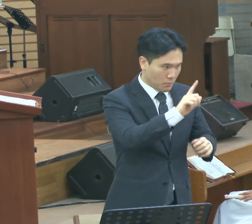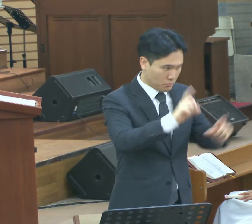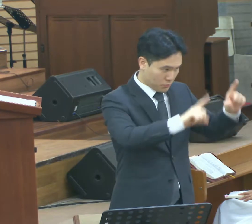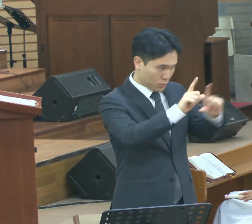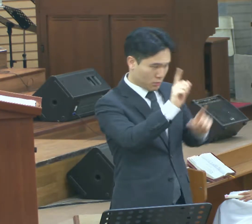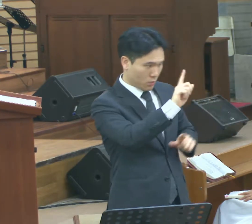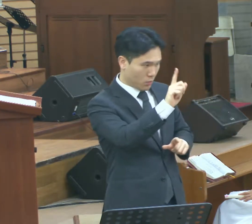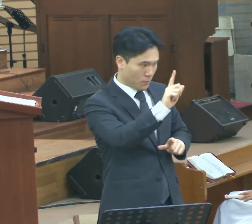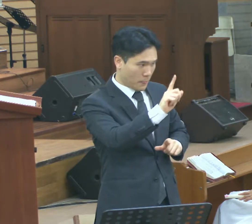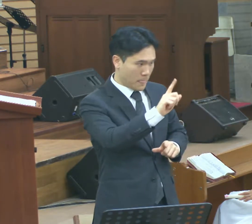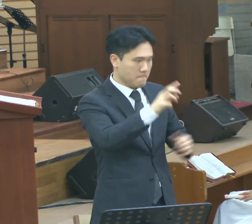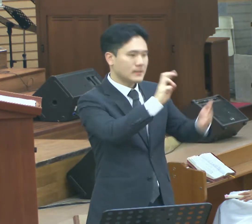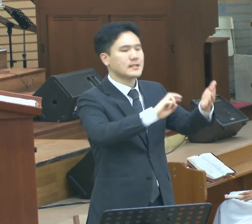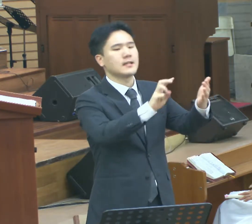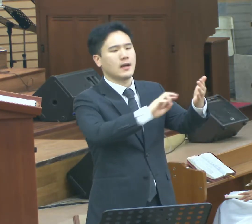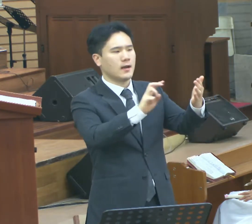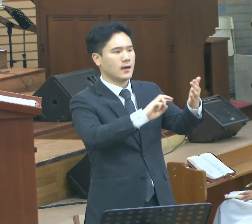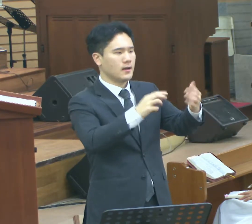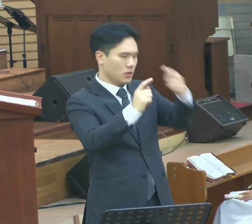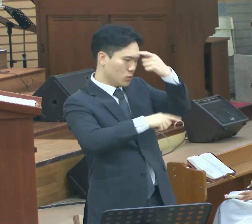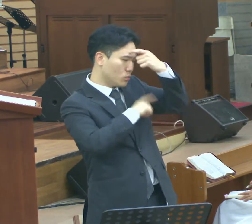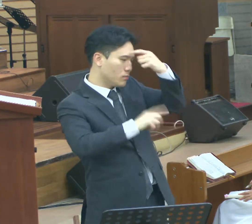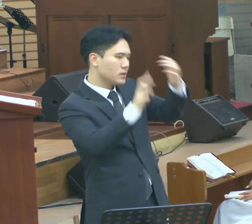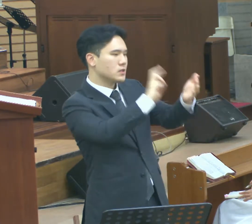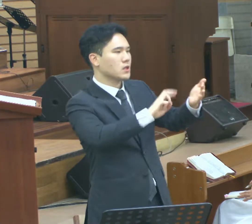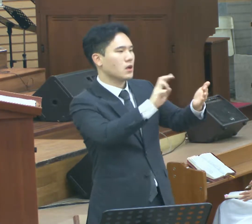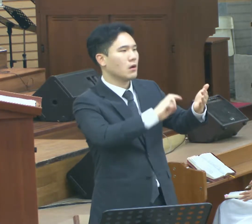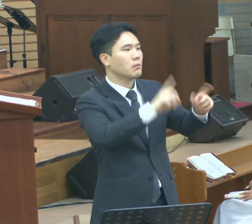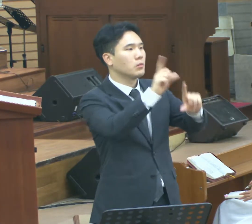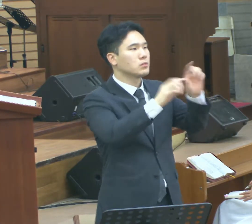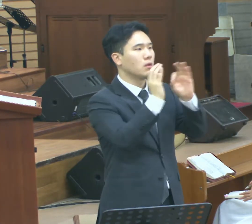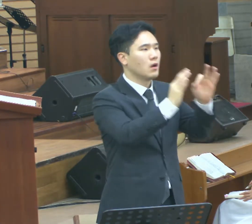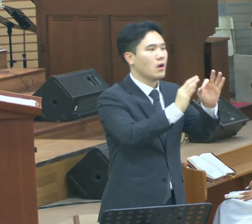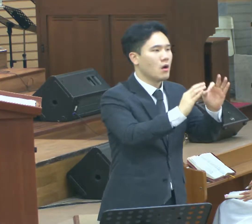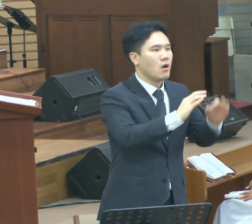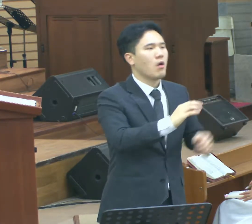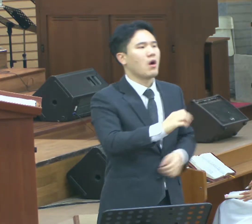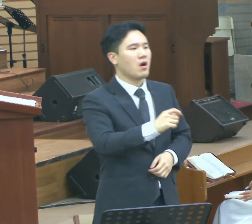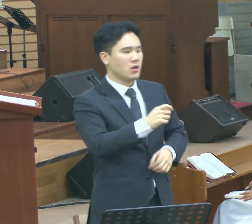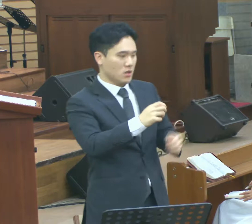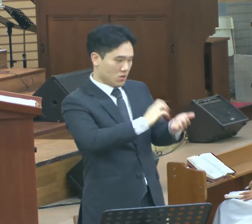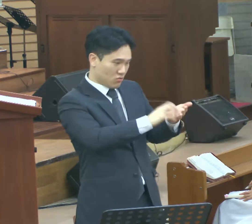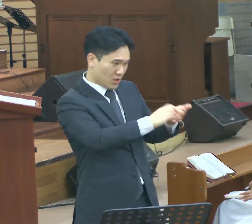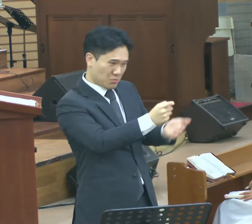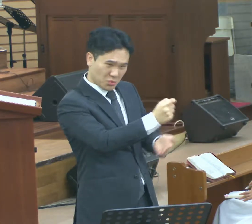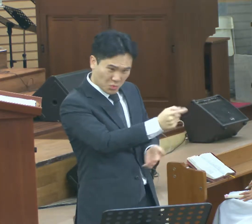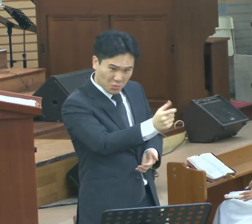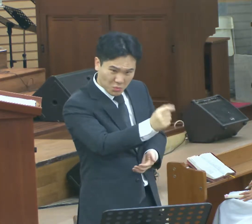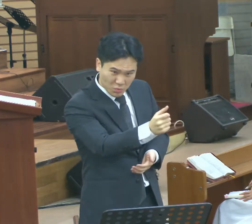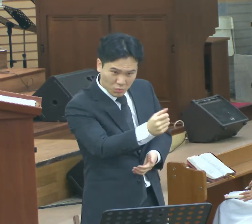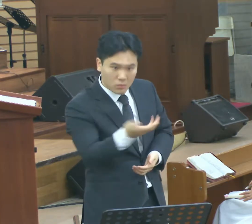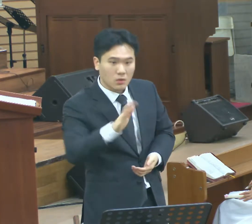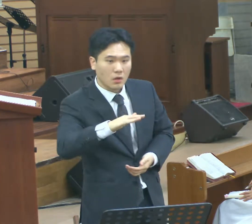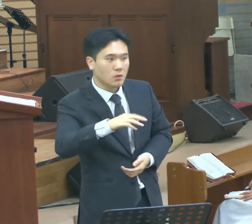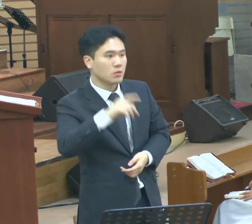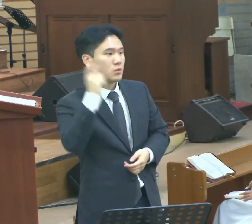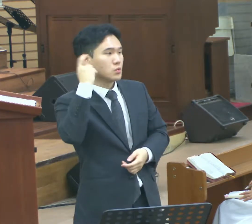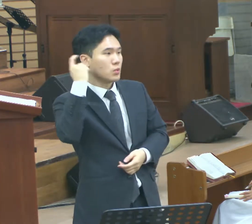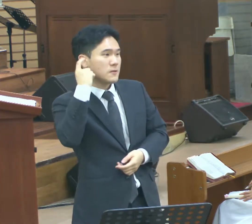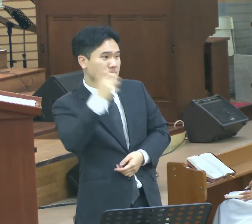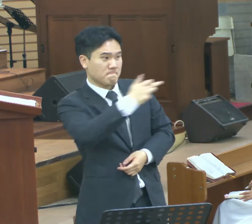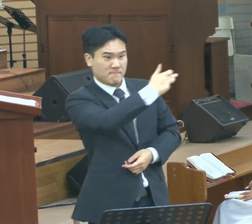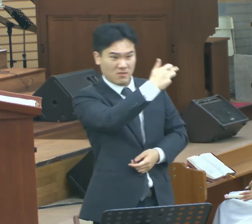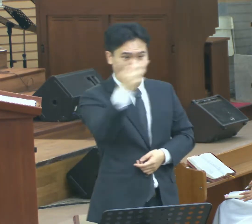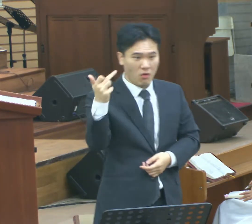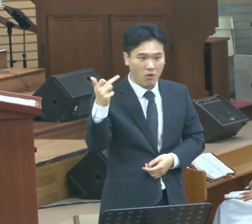훨씬 많은 수가 부르는 것처럼 크게 노래를 하는 거예요. 간절하게. 그들 마음속에는 그렇게 해야 된다는 거예요.